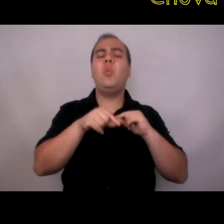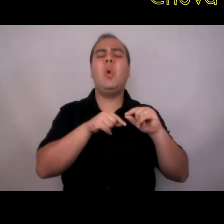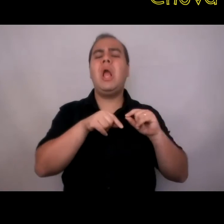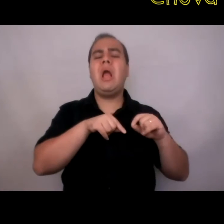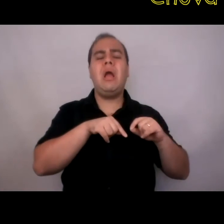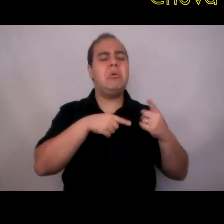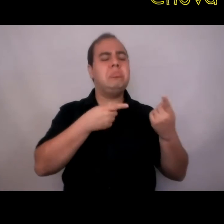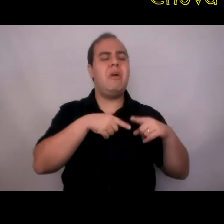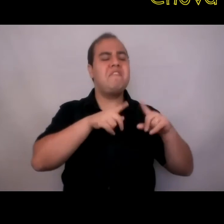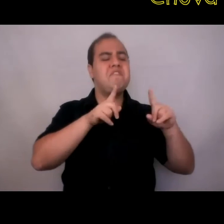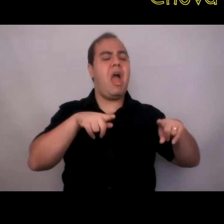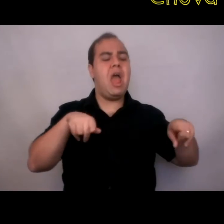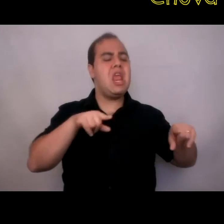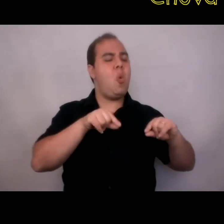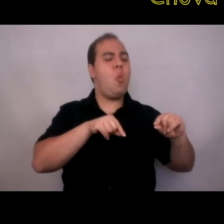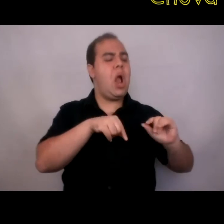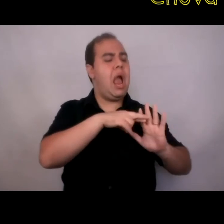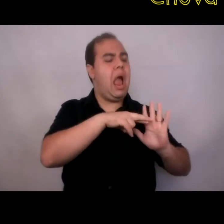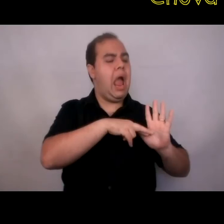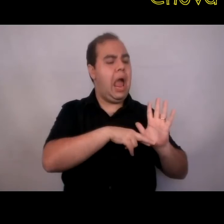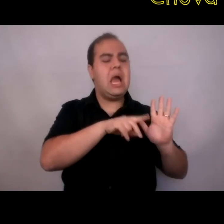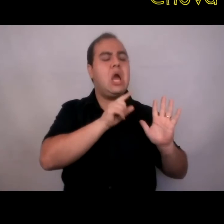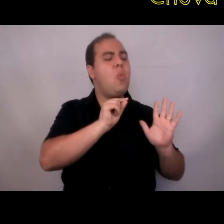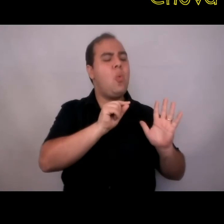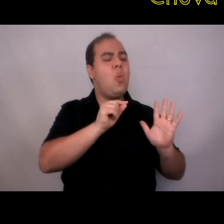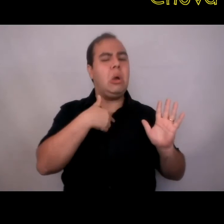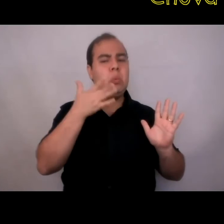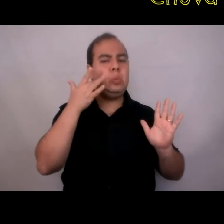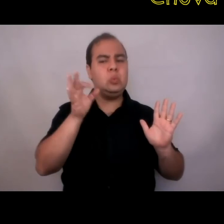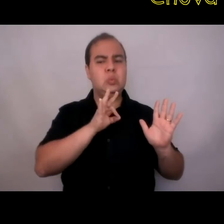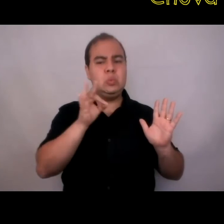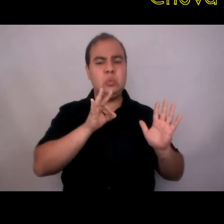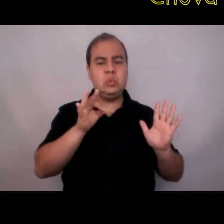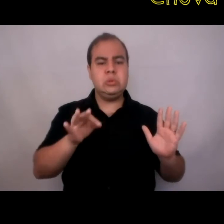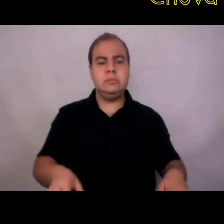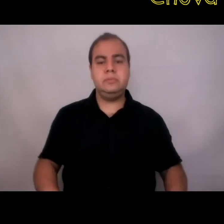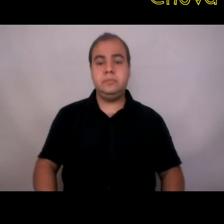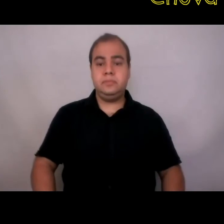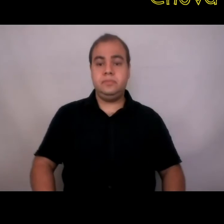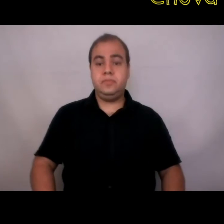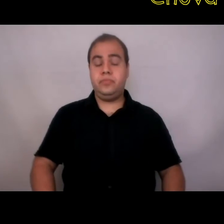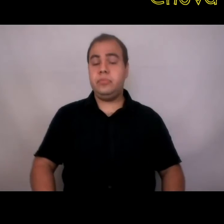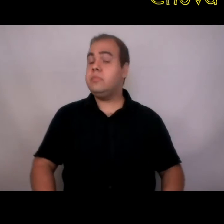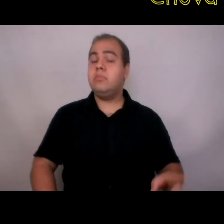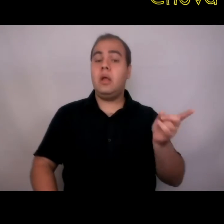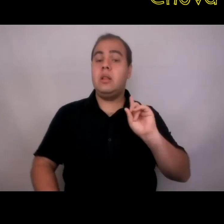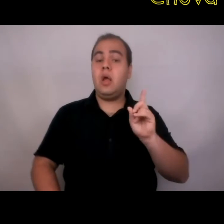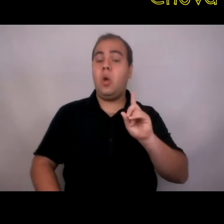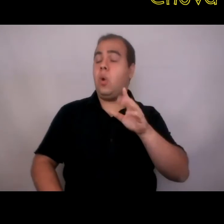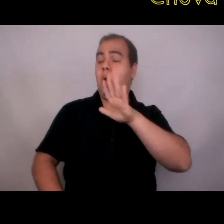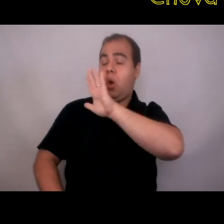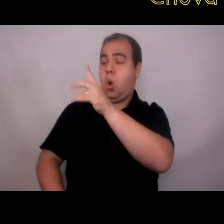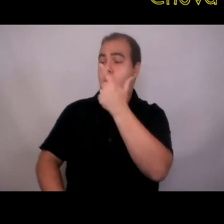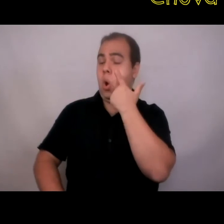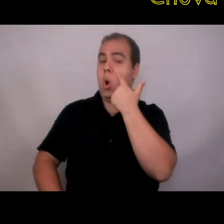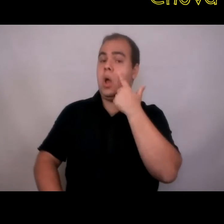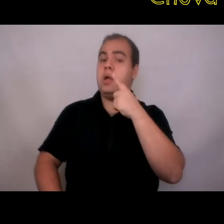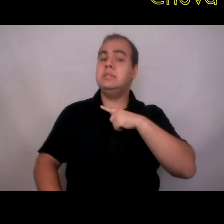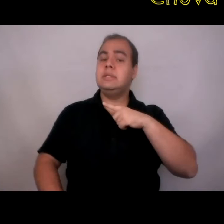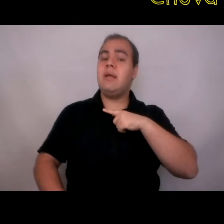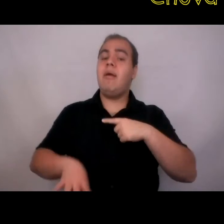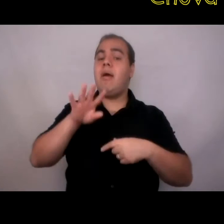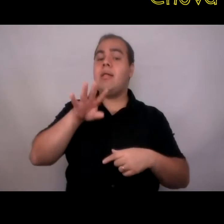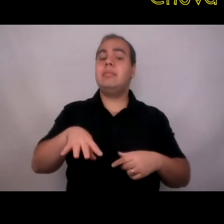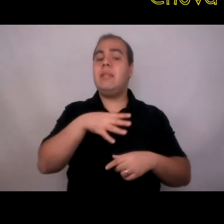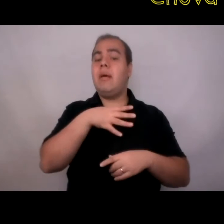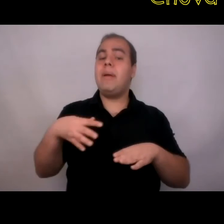se referindo, por favor? Não, estava relacionado àquela tabela de